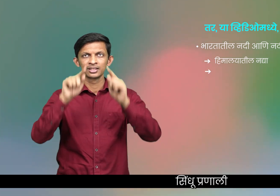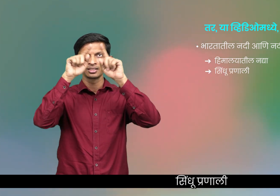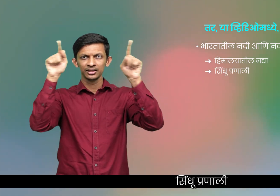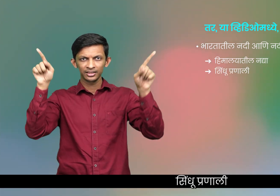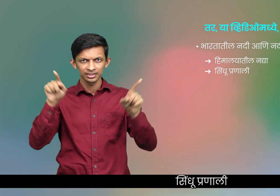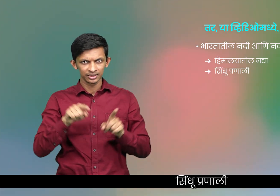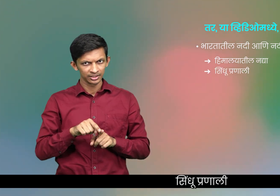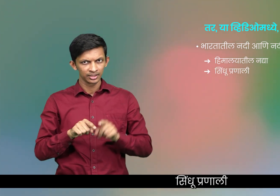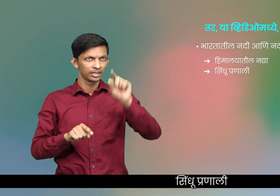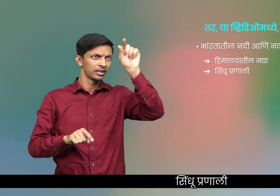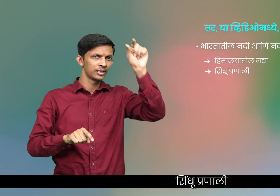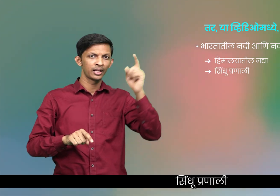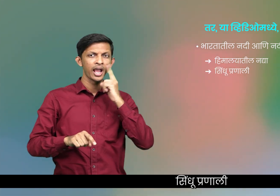सिंधू प्रणाली,